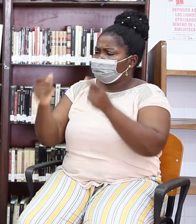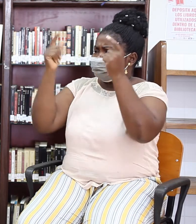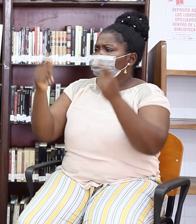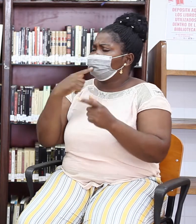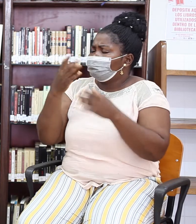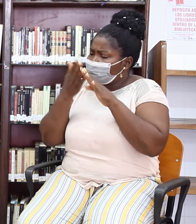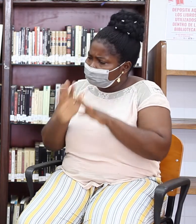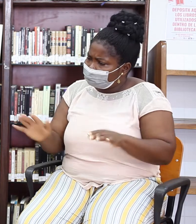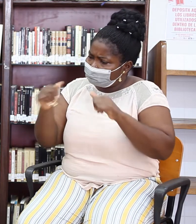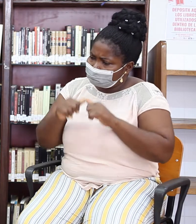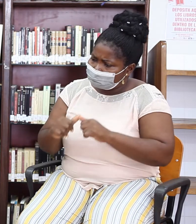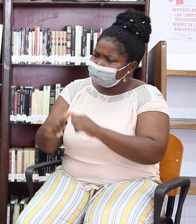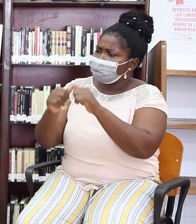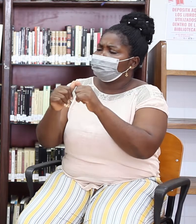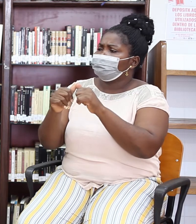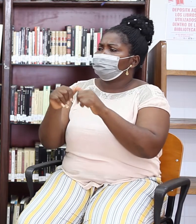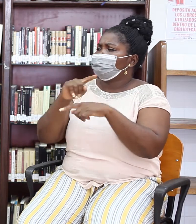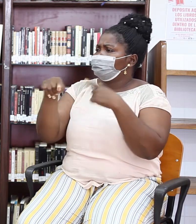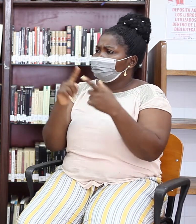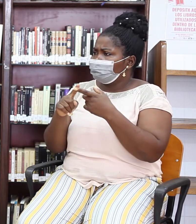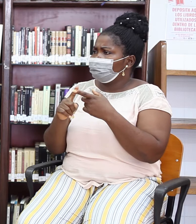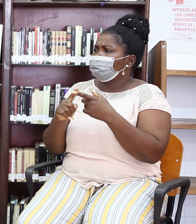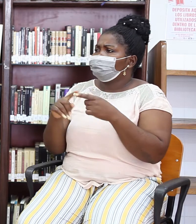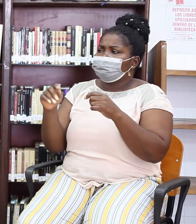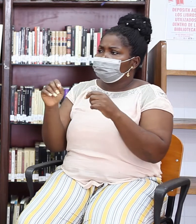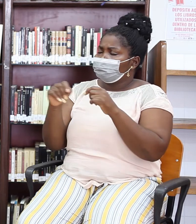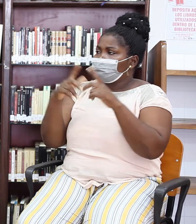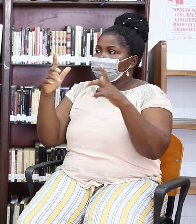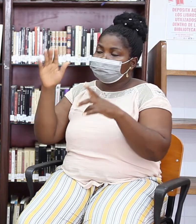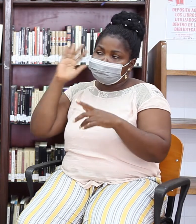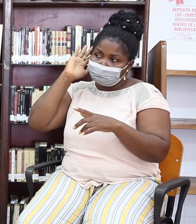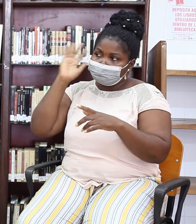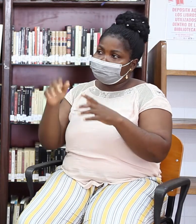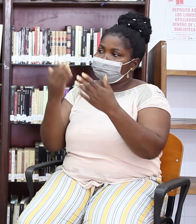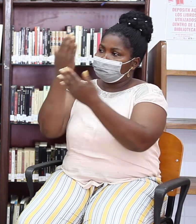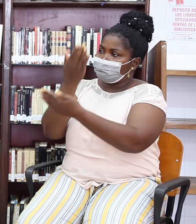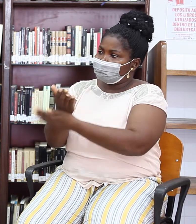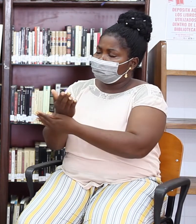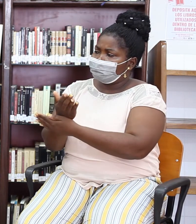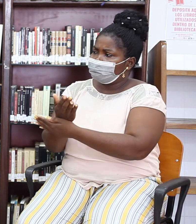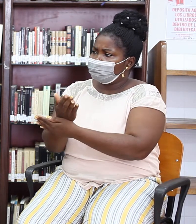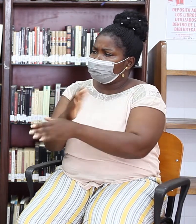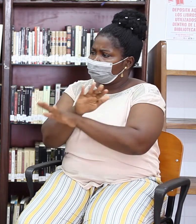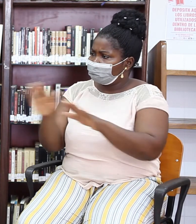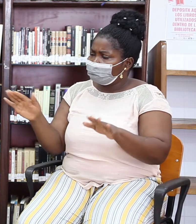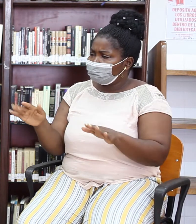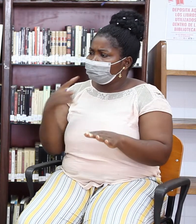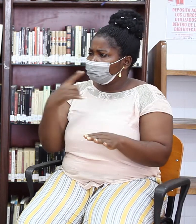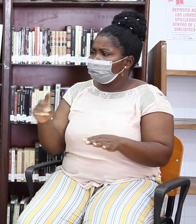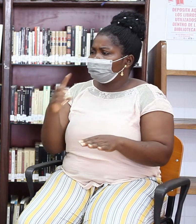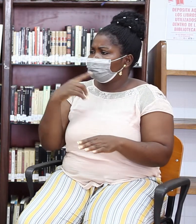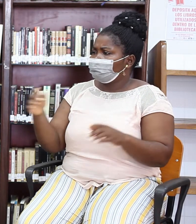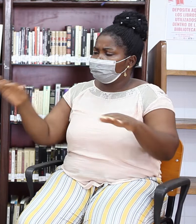silenciosa como siempre. Cuando los primeros tonos del alba anunciaron que la noche había terminado, la multitud